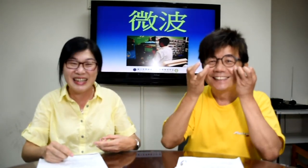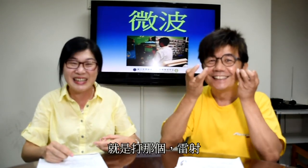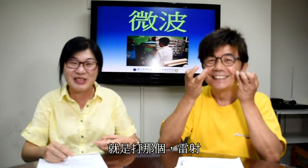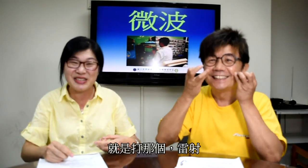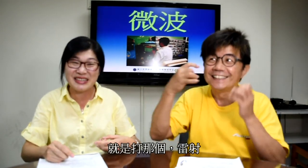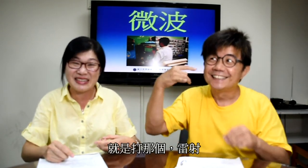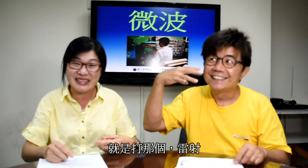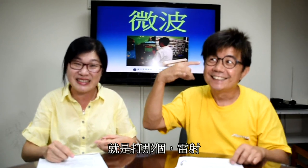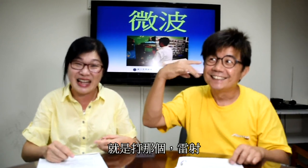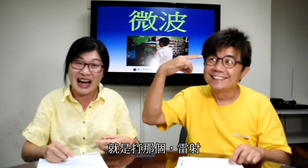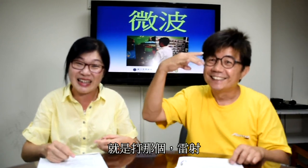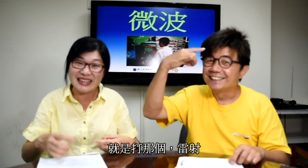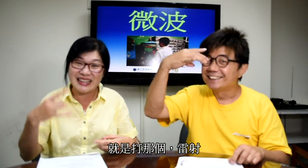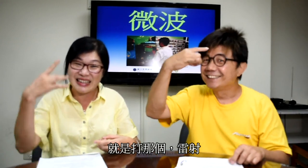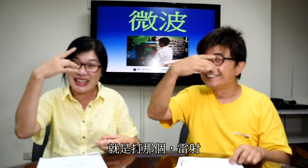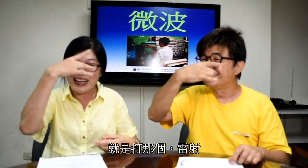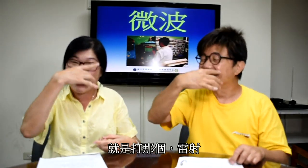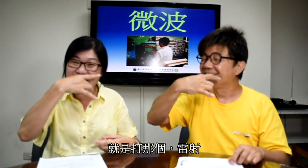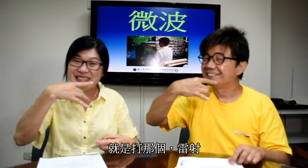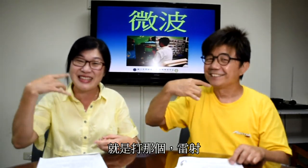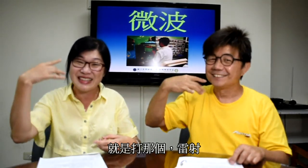就是打那个雷射，